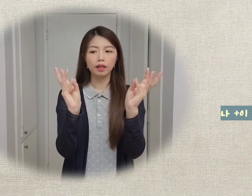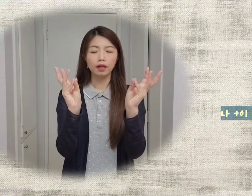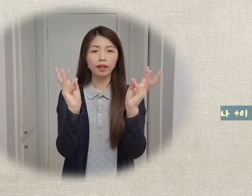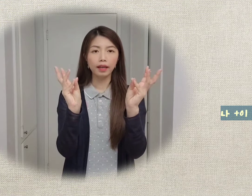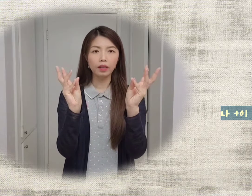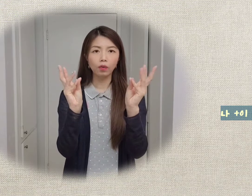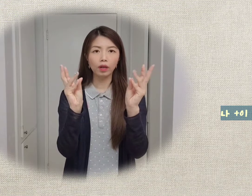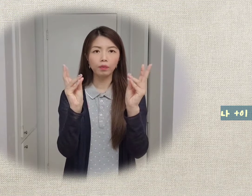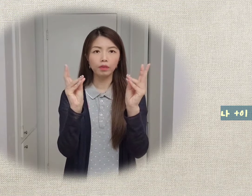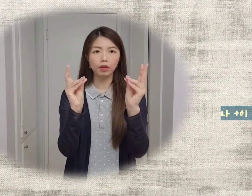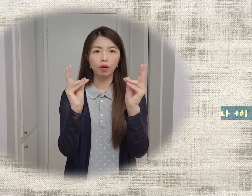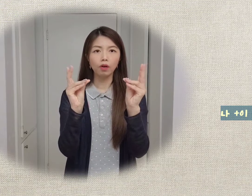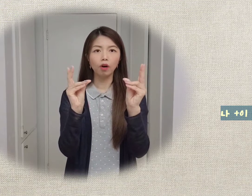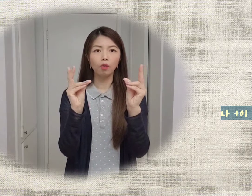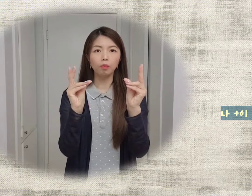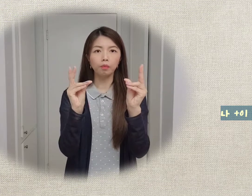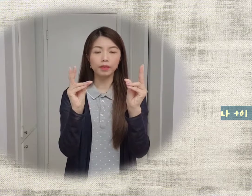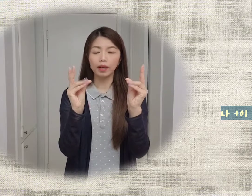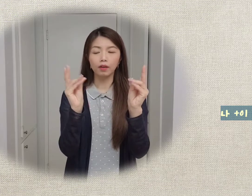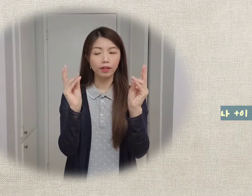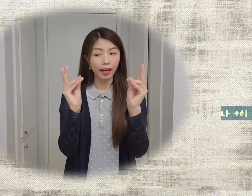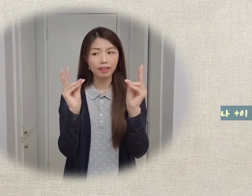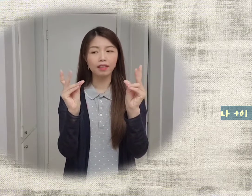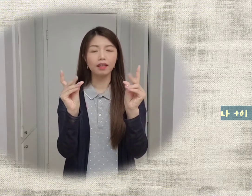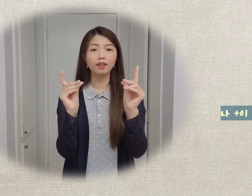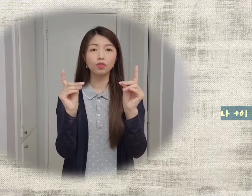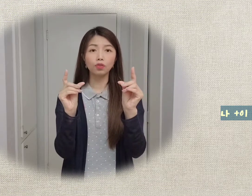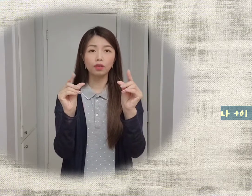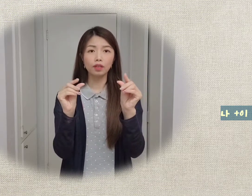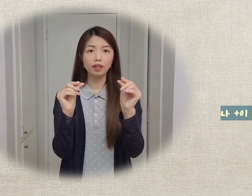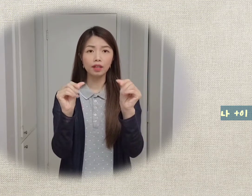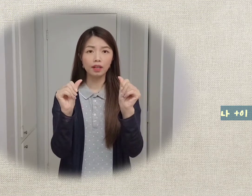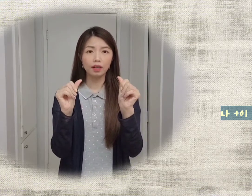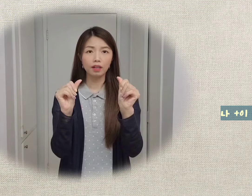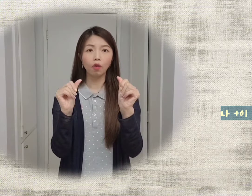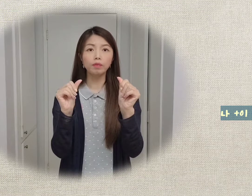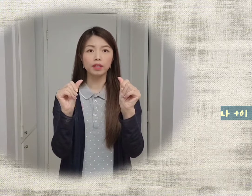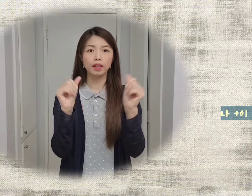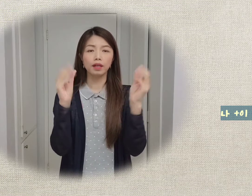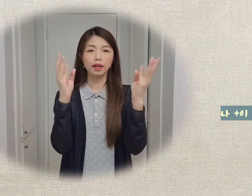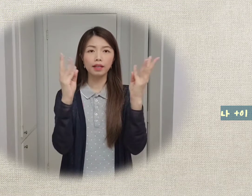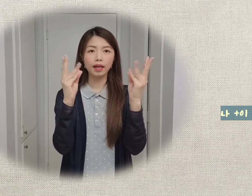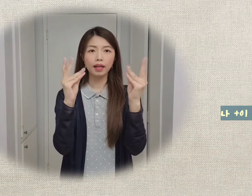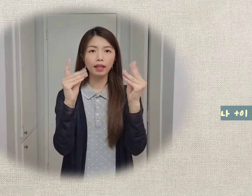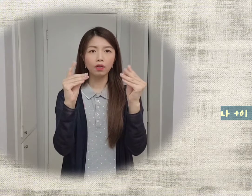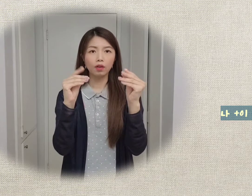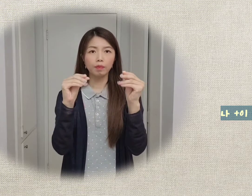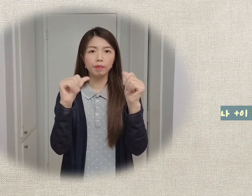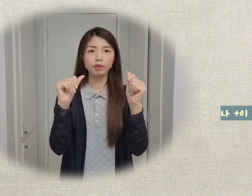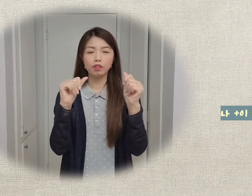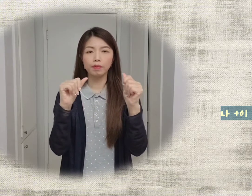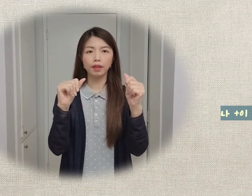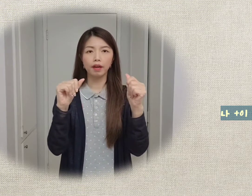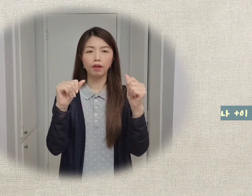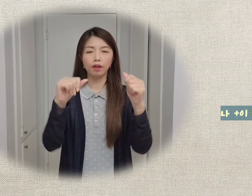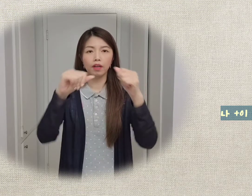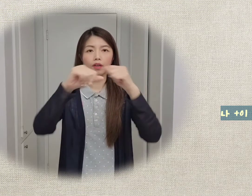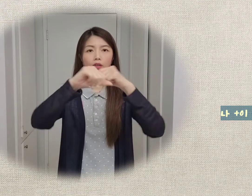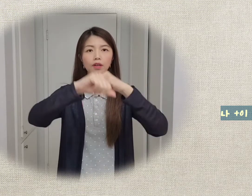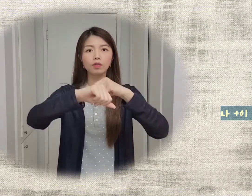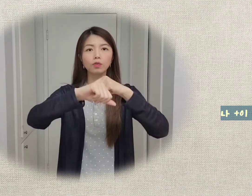엄지를 새끼손가락부터 약지, 중지, 검지 차례대로 이렇게 비벼주시면